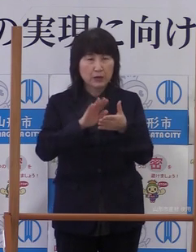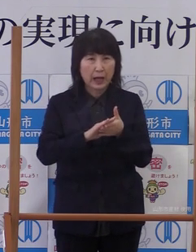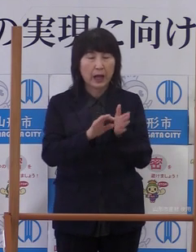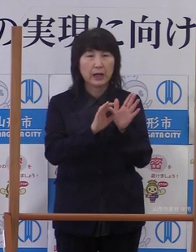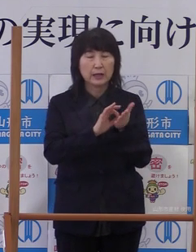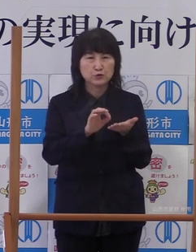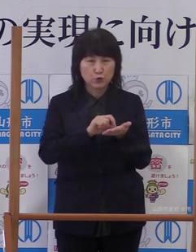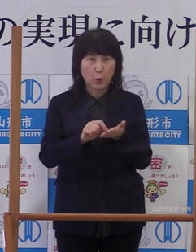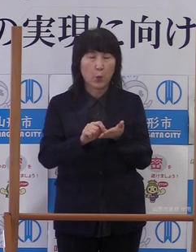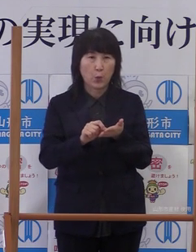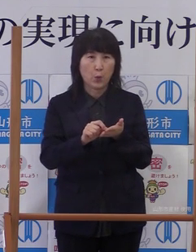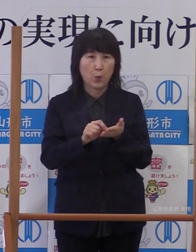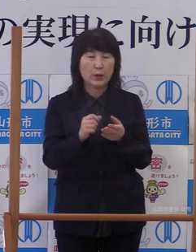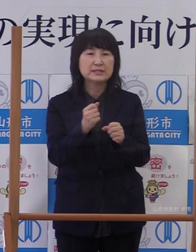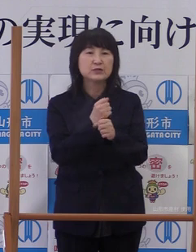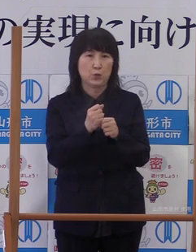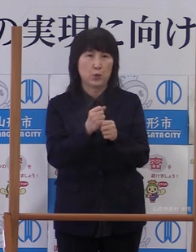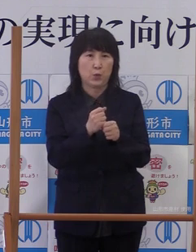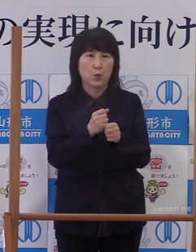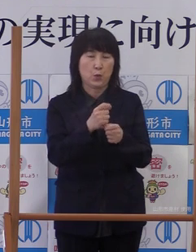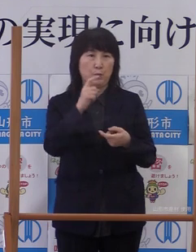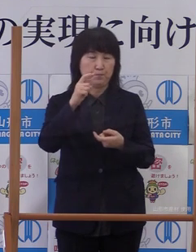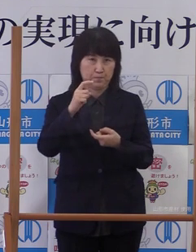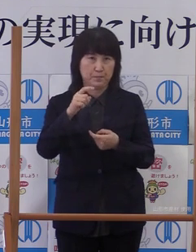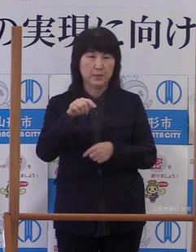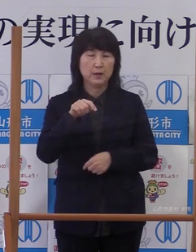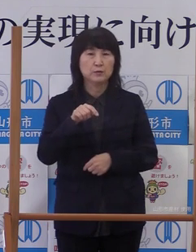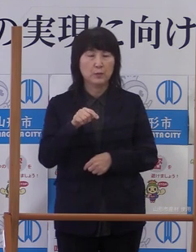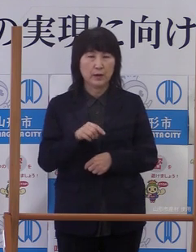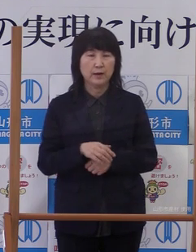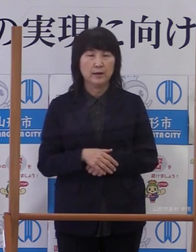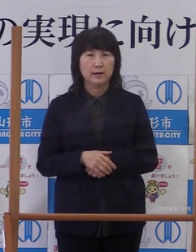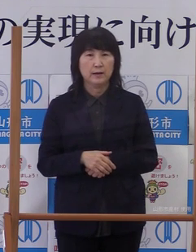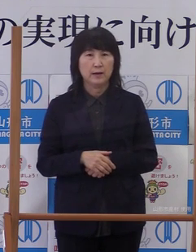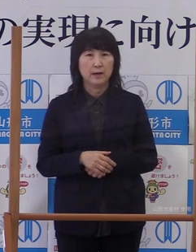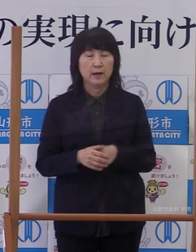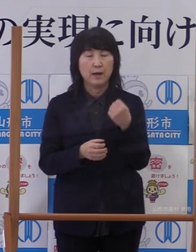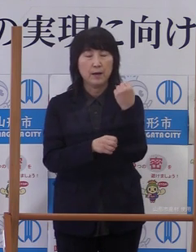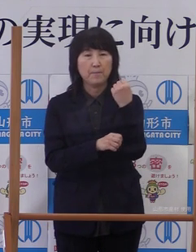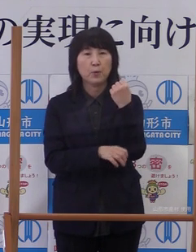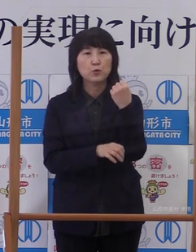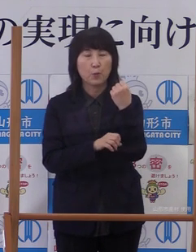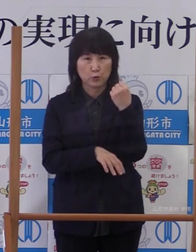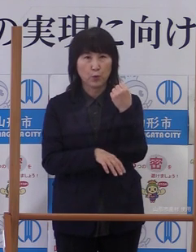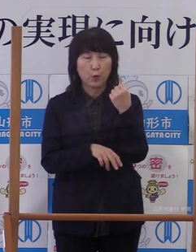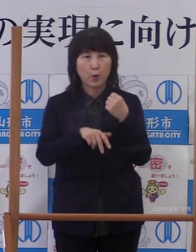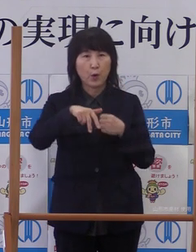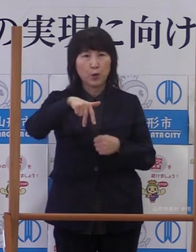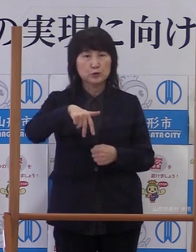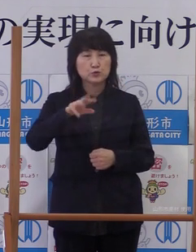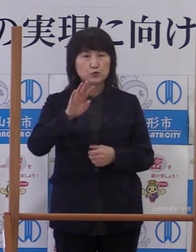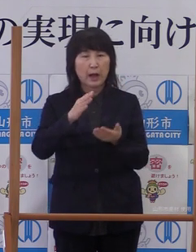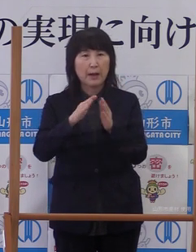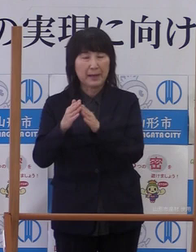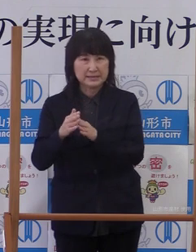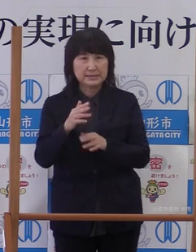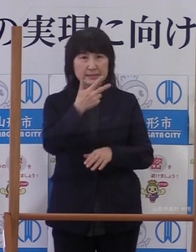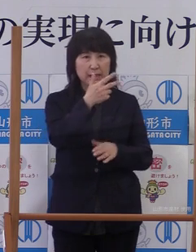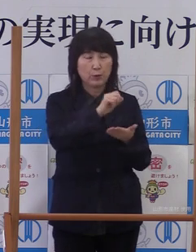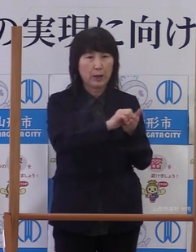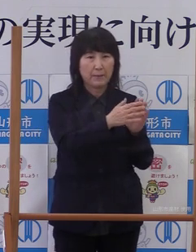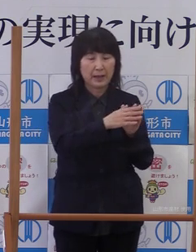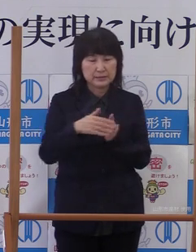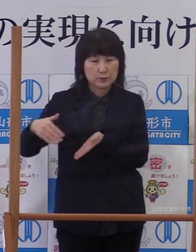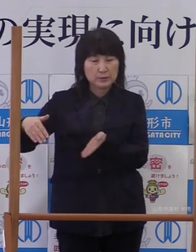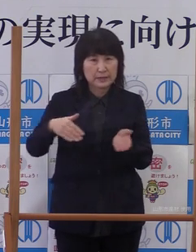事業となっておりますけれども、こちらはもともと諏訪町奈良岡町線という街